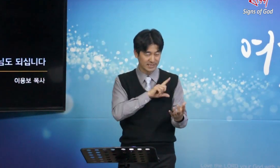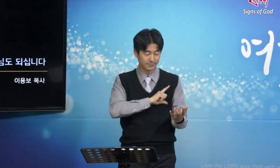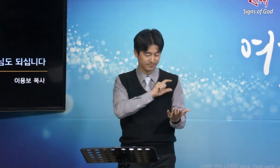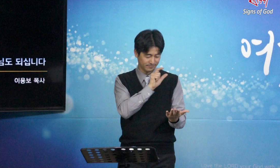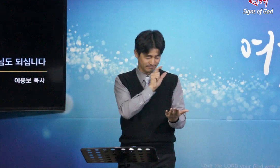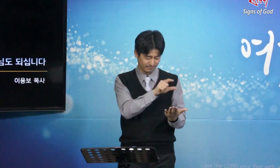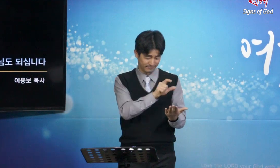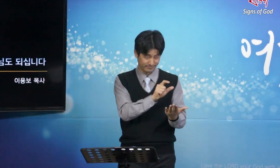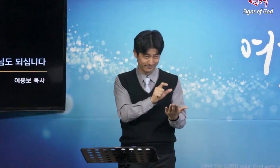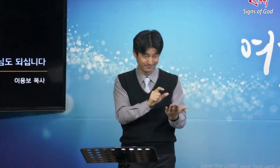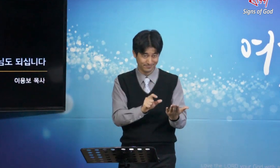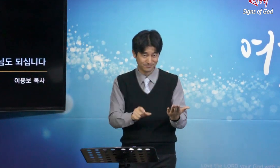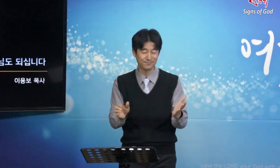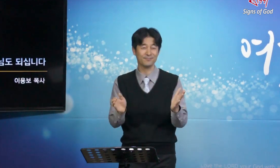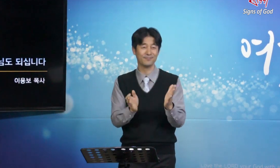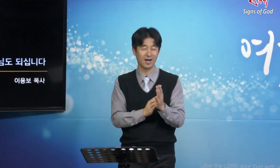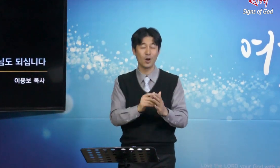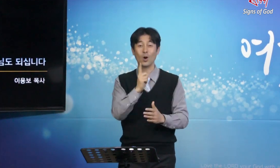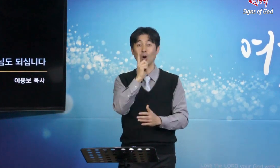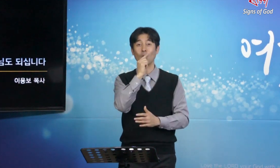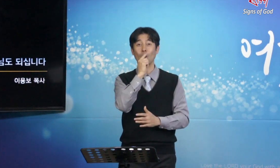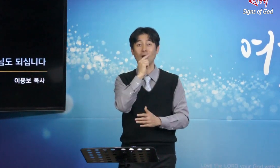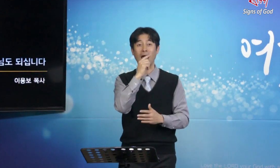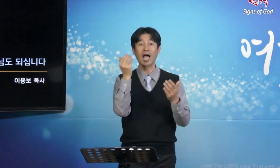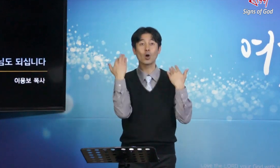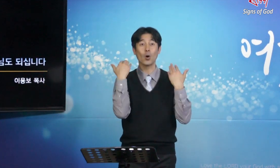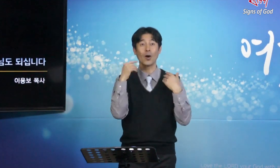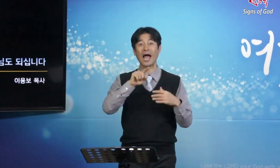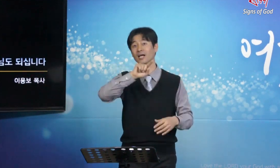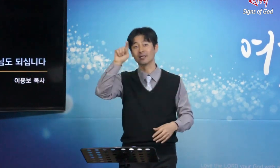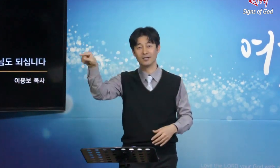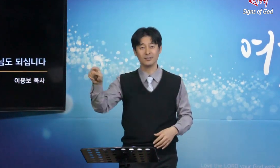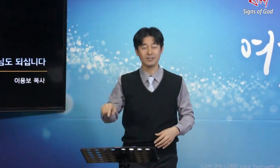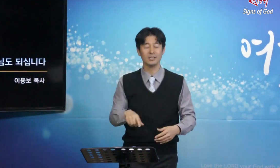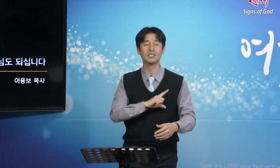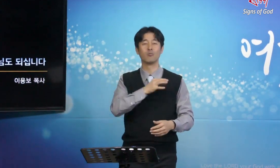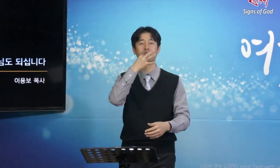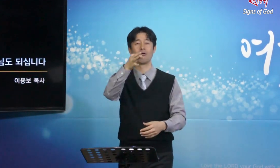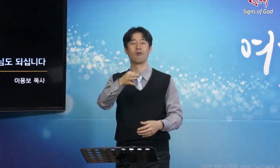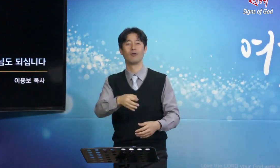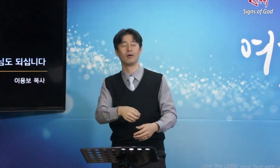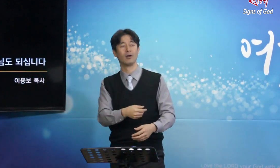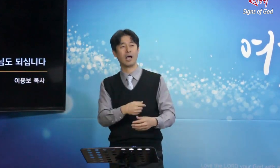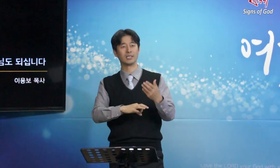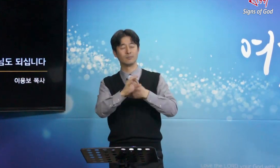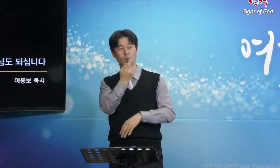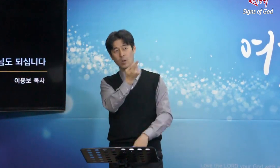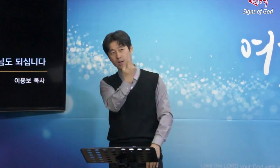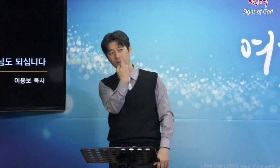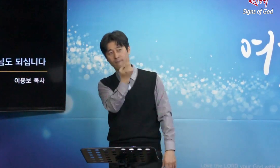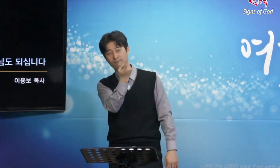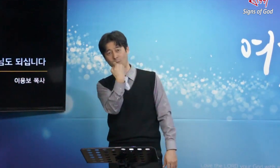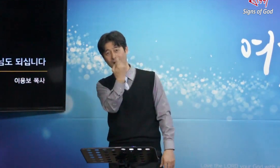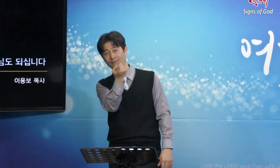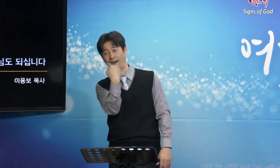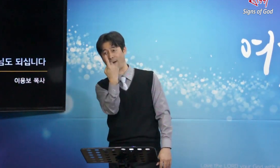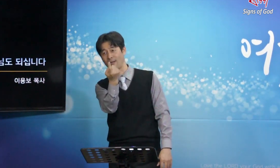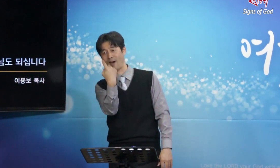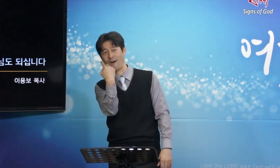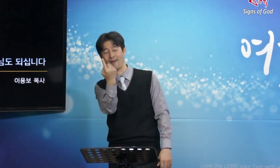빠지는 사람 이름을 적어서 월요일 학교에 가서 그 이름을 부르죠. 아침에 이리 와. 너